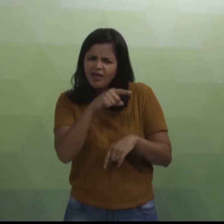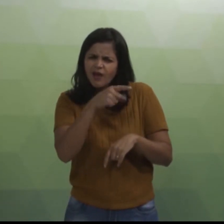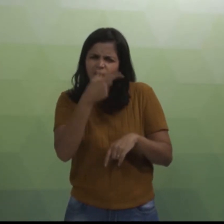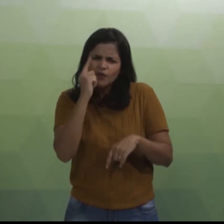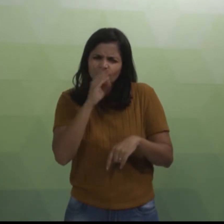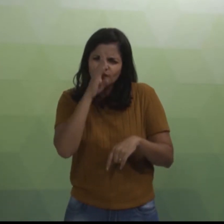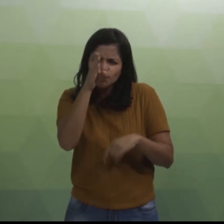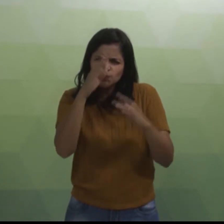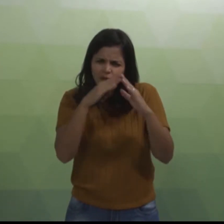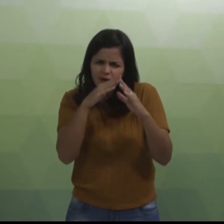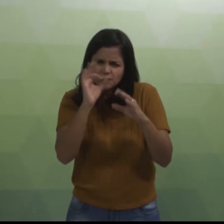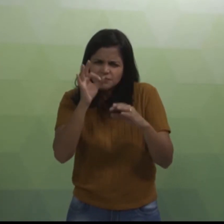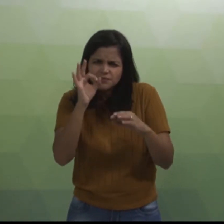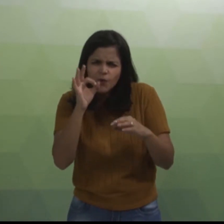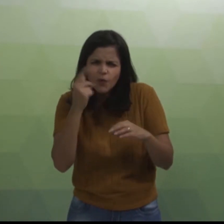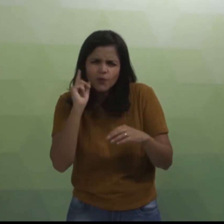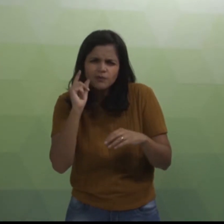Ontem ele foi à sua casa?